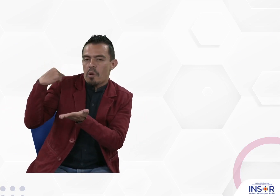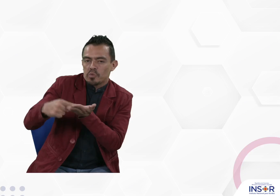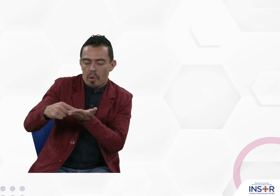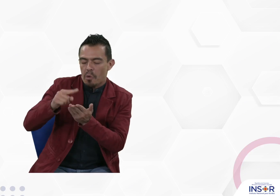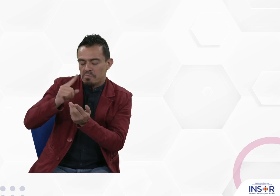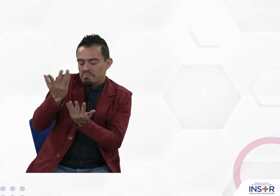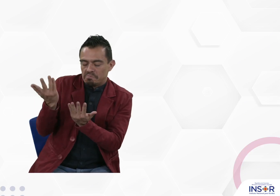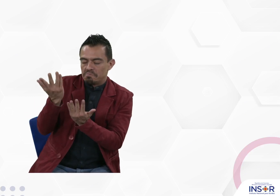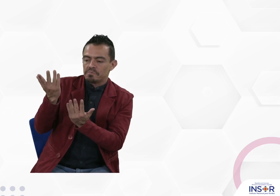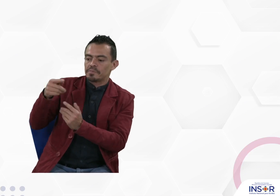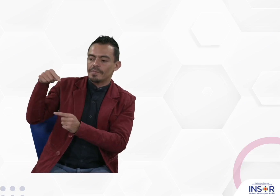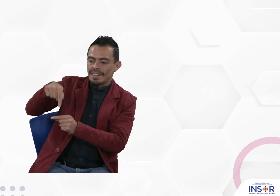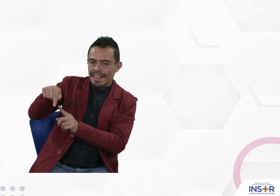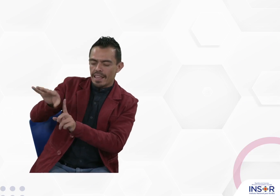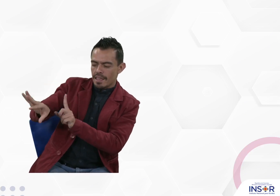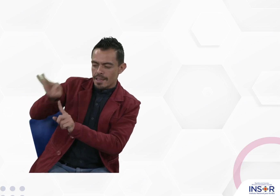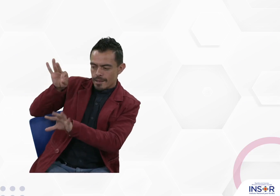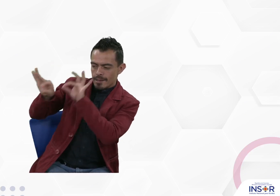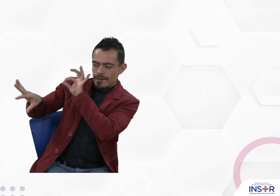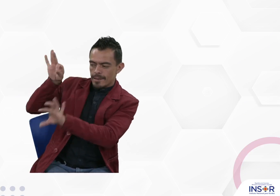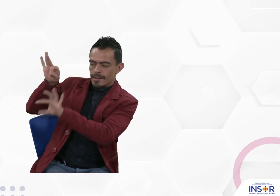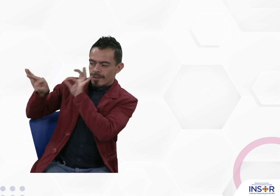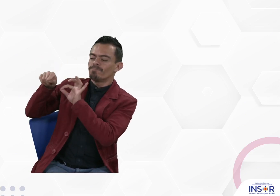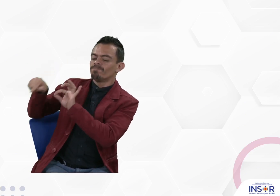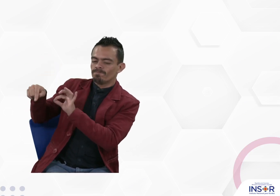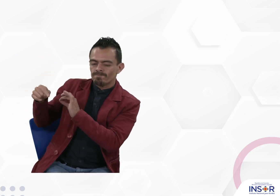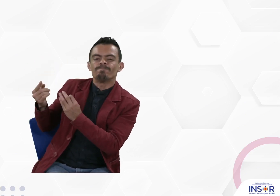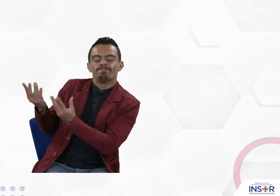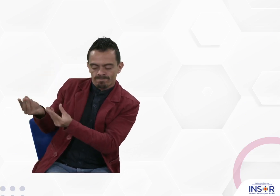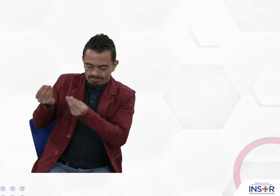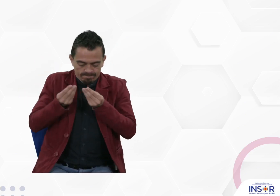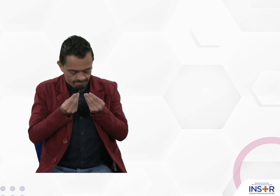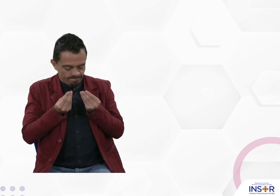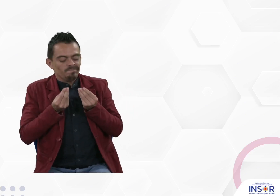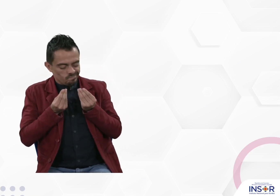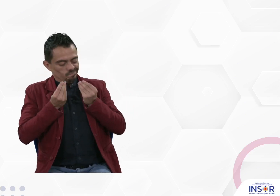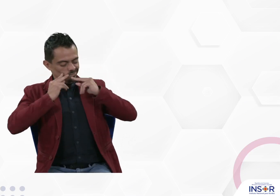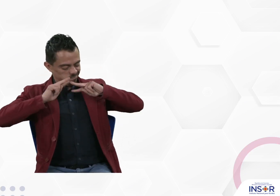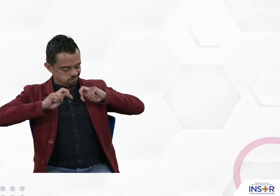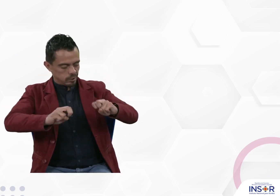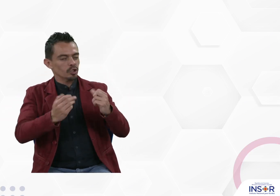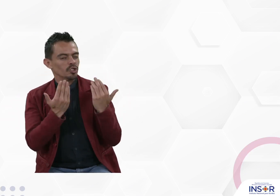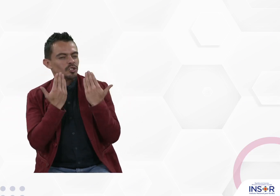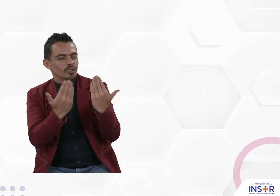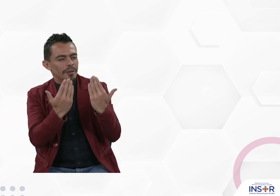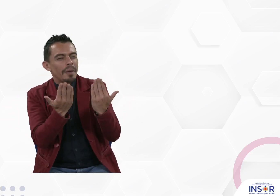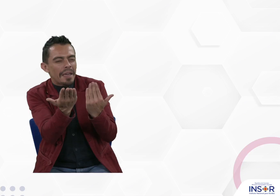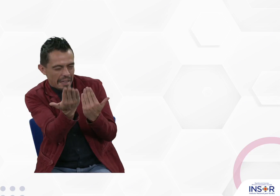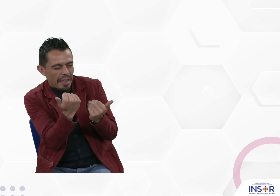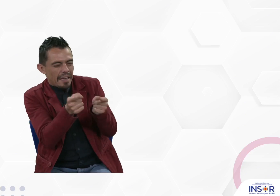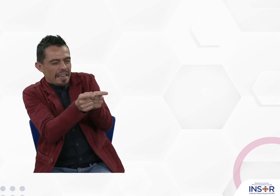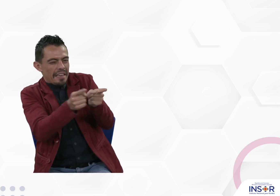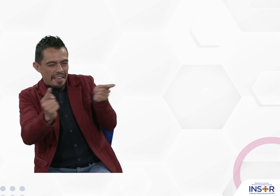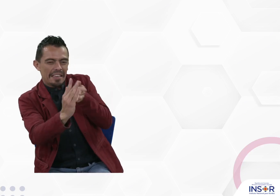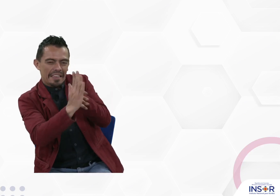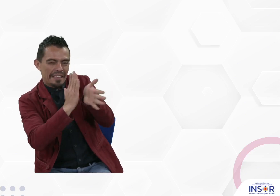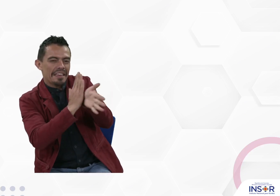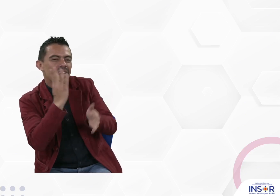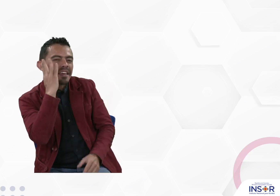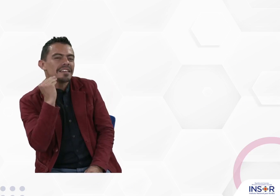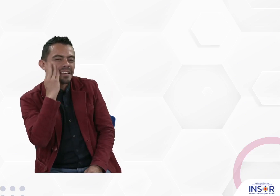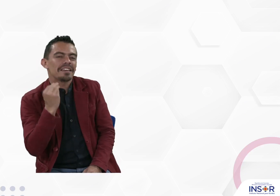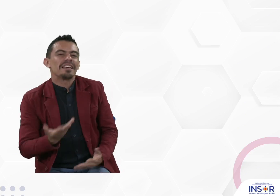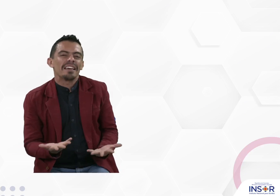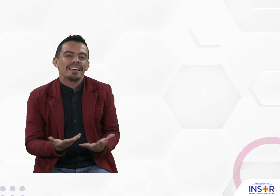autores o qué perspectivas teóricas les han servido a ustedes como fundamento para ese desarrollo